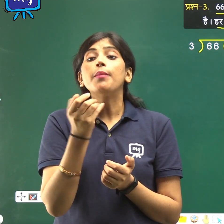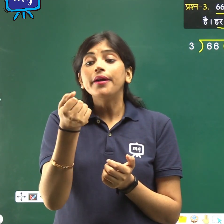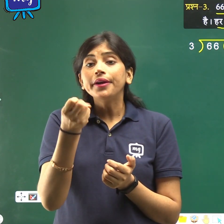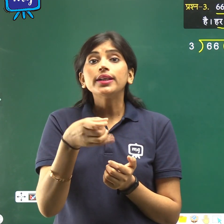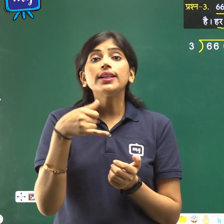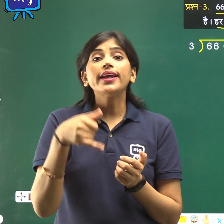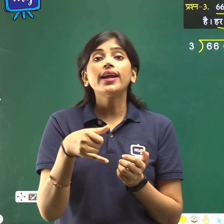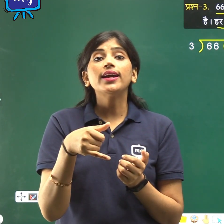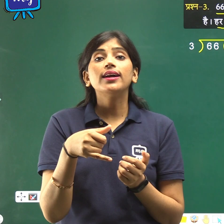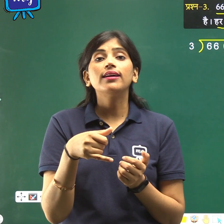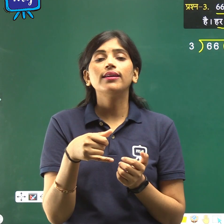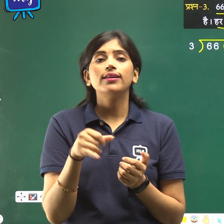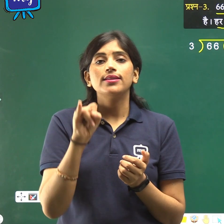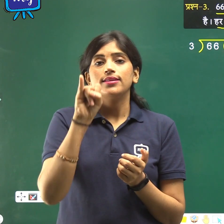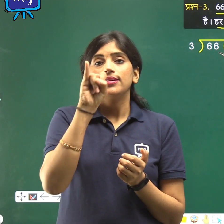हैं?